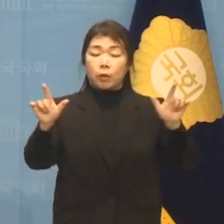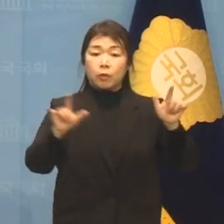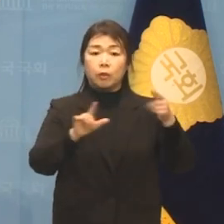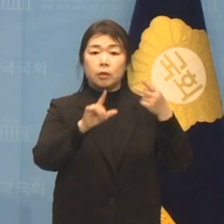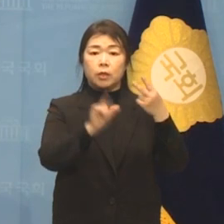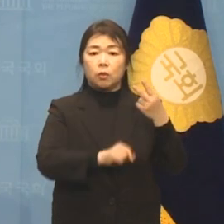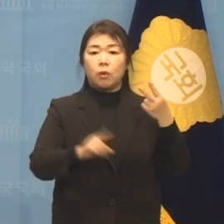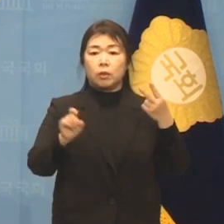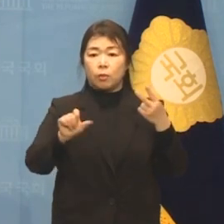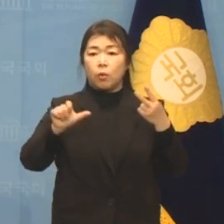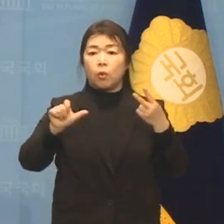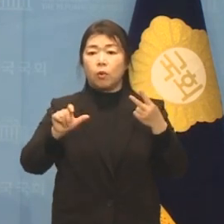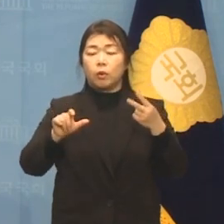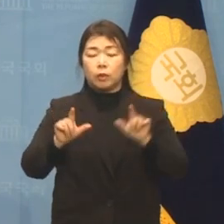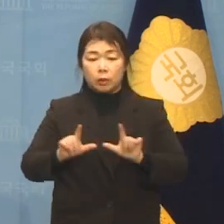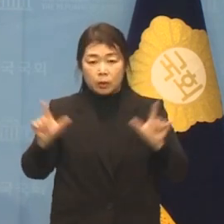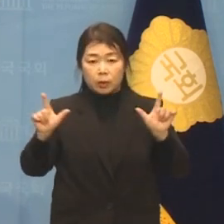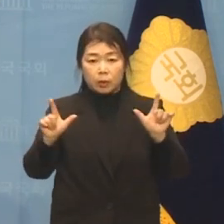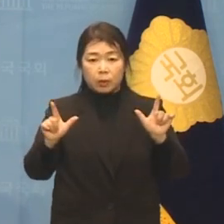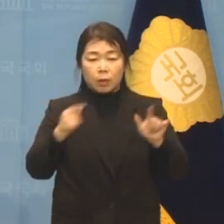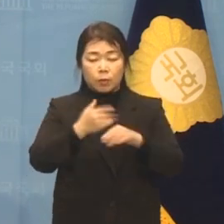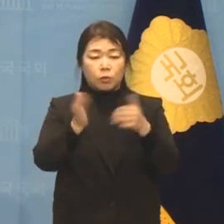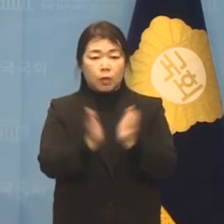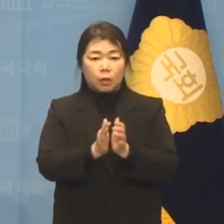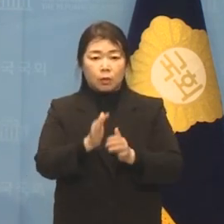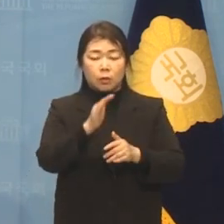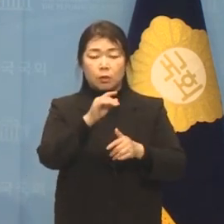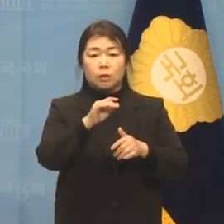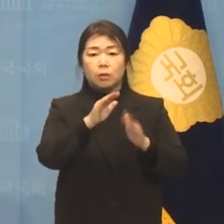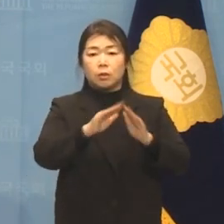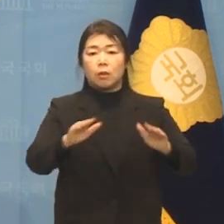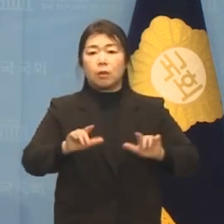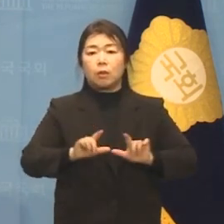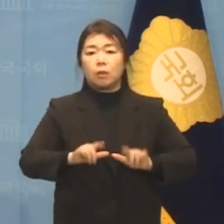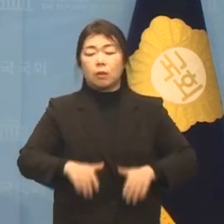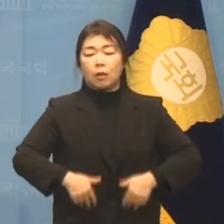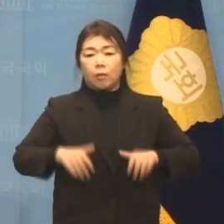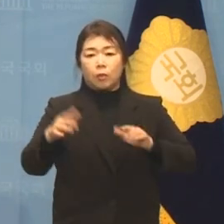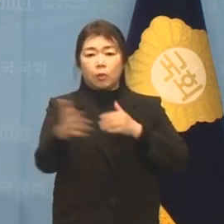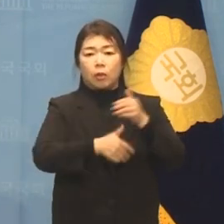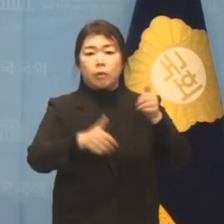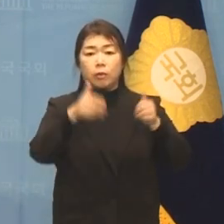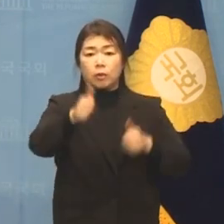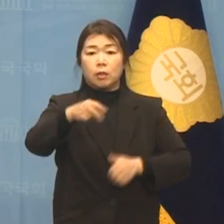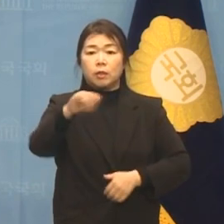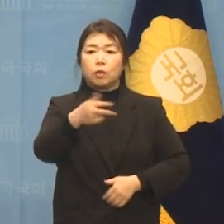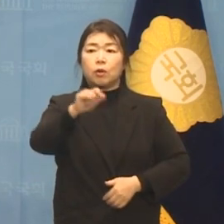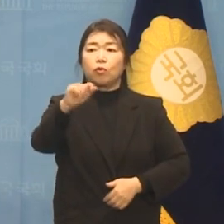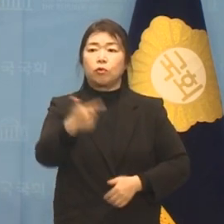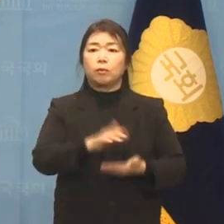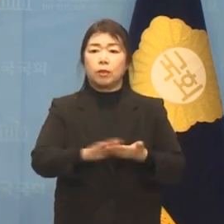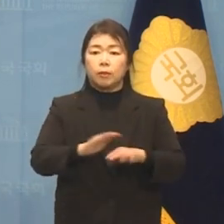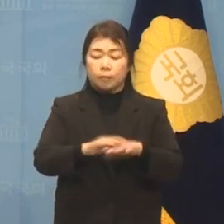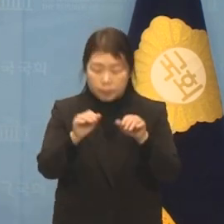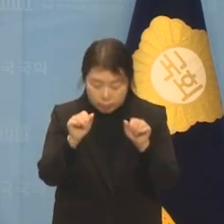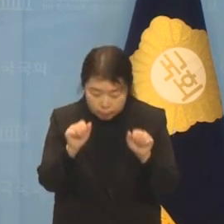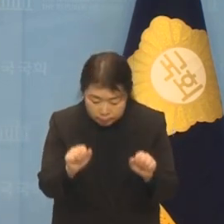2024년 2월 15일 더불어민주당 전남도당 위원장 신정훈입니다. 고맙습니다.